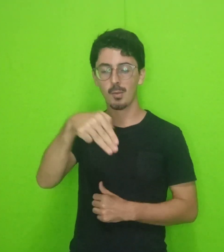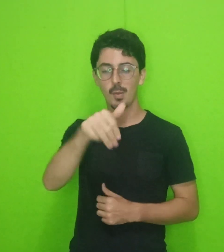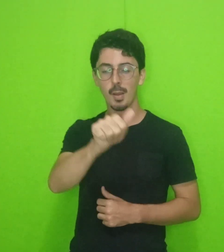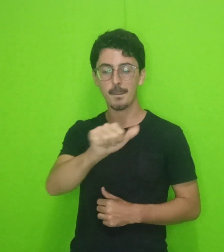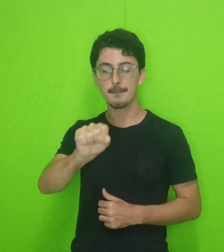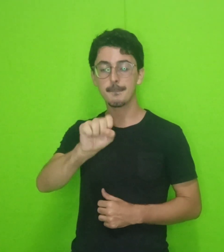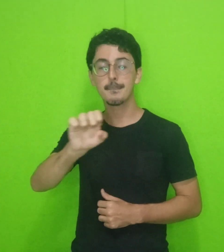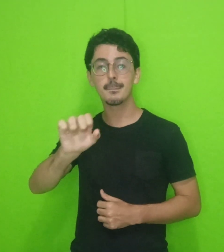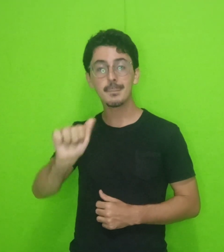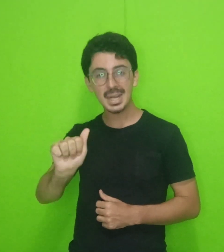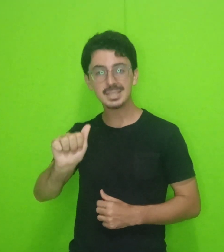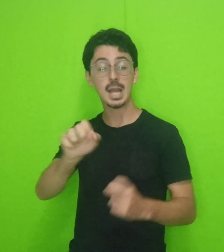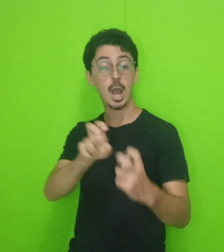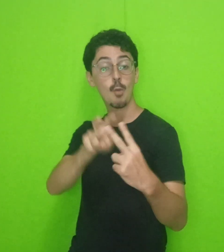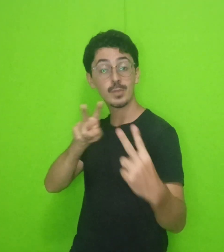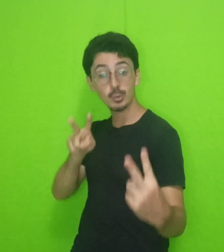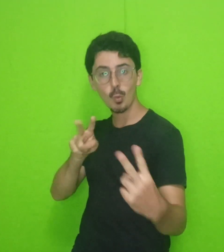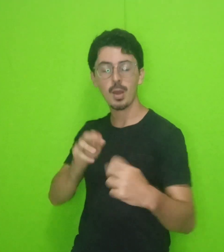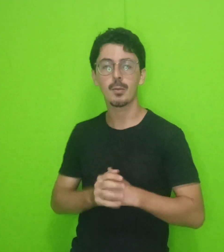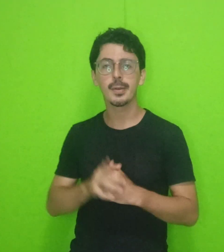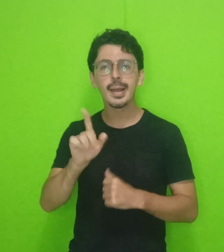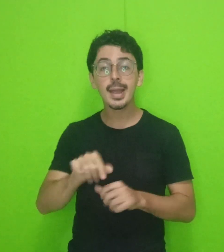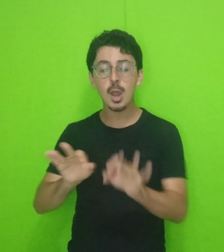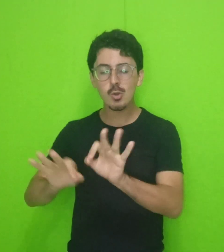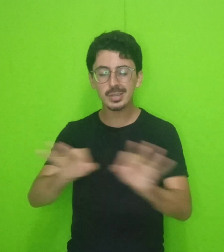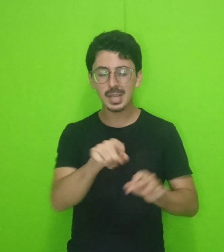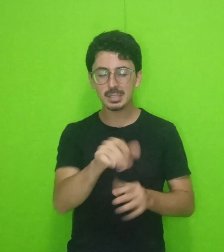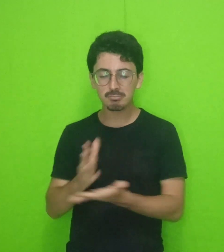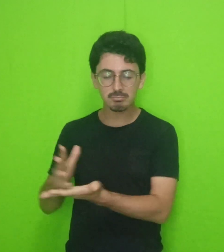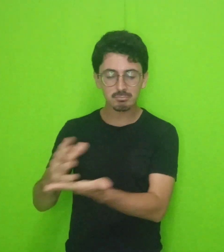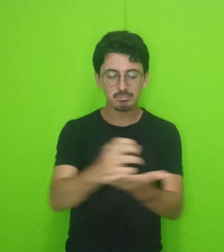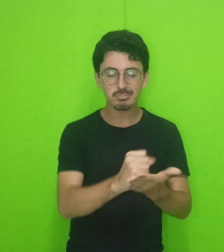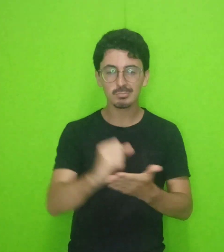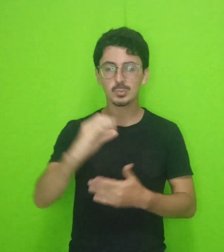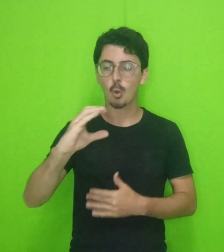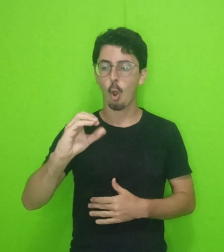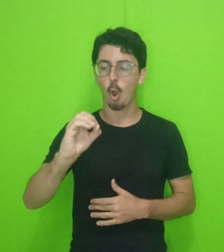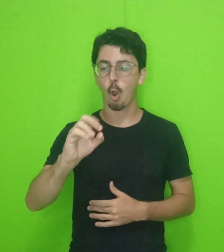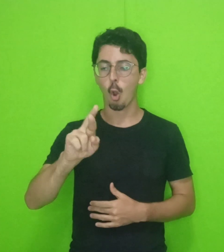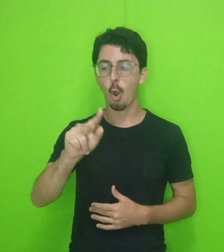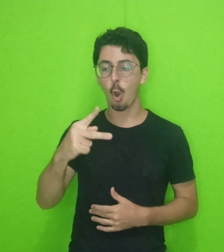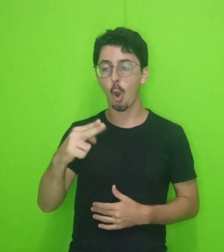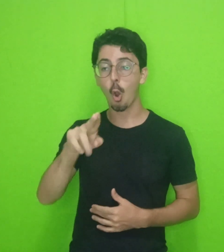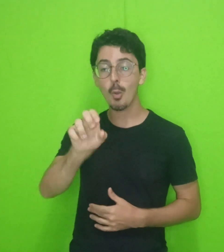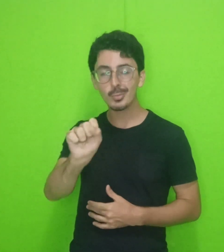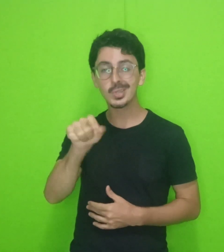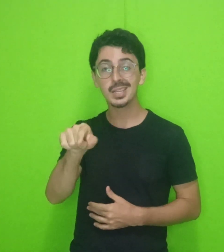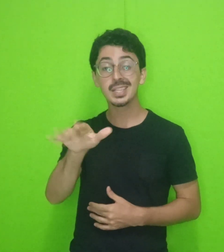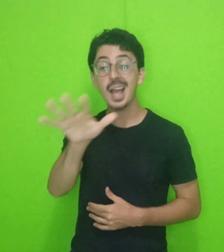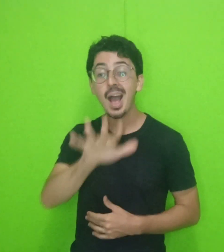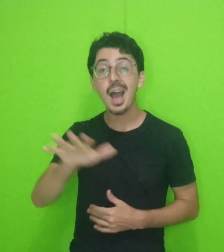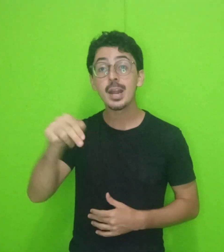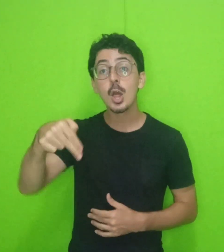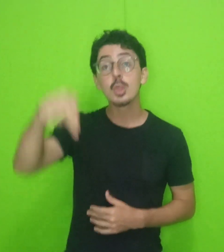eram, além de organizar um corpus de jornal popular da região Nordeste e aumentar